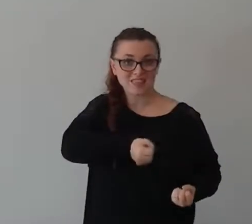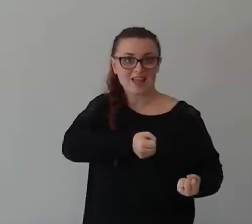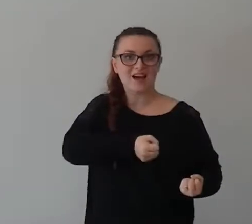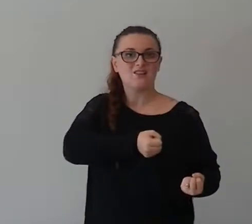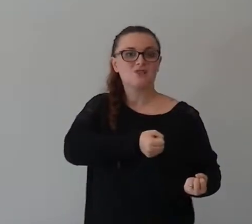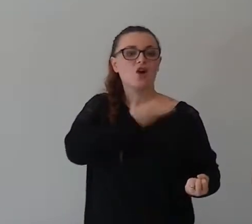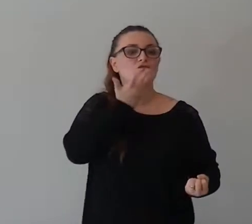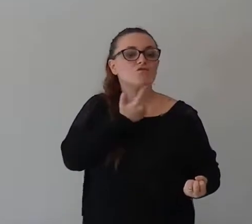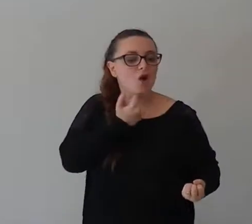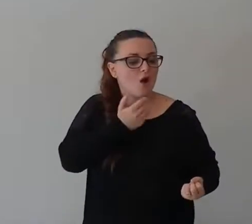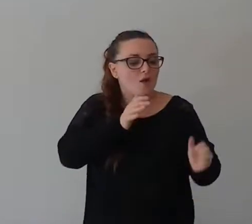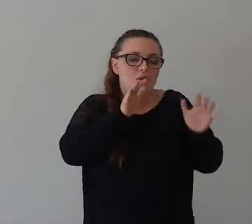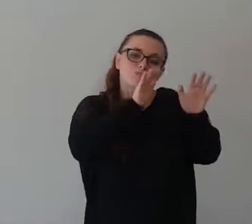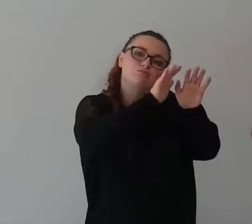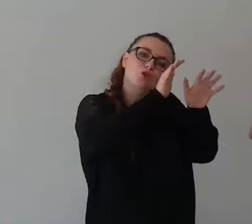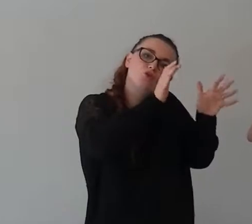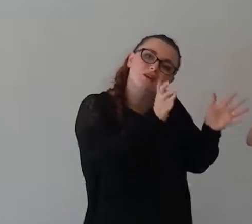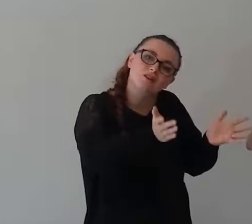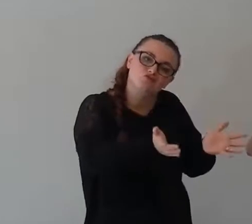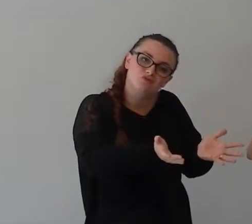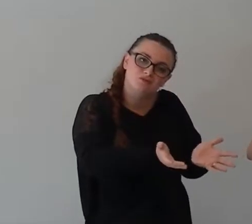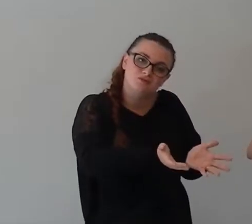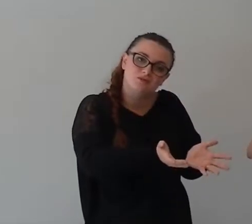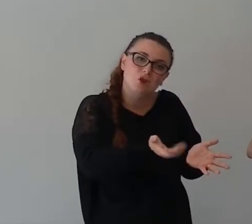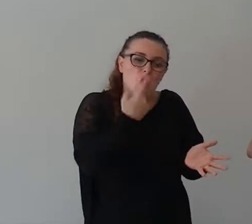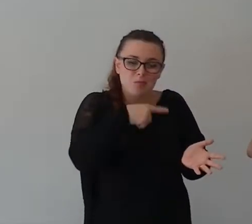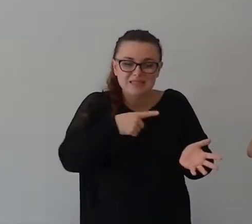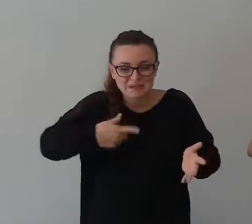la sta tenendo protetta sotto un'ala.